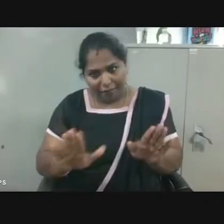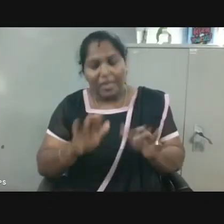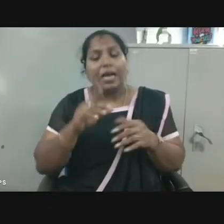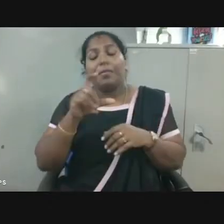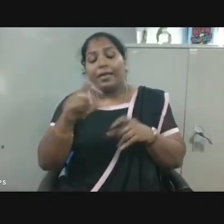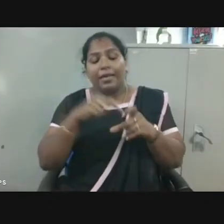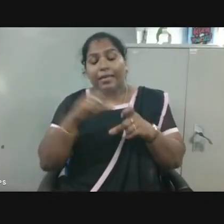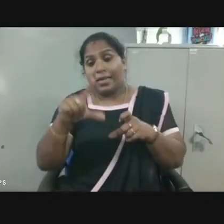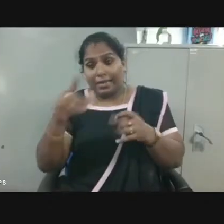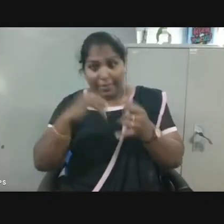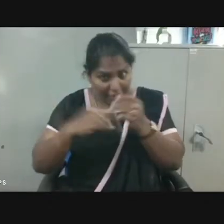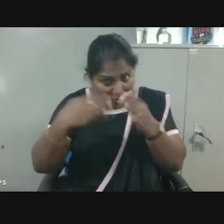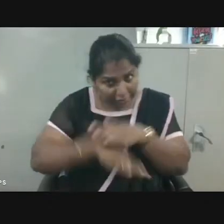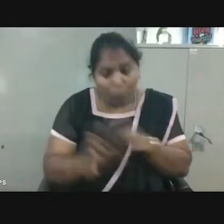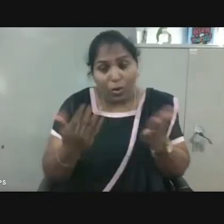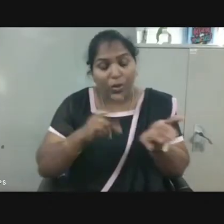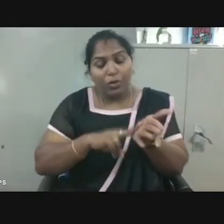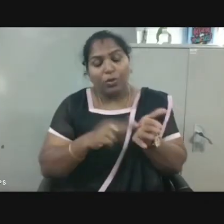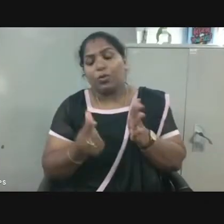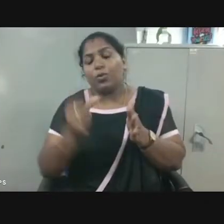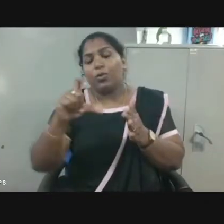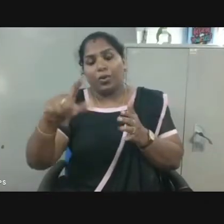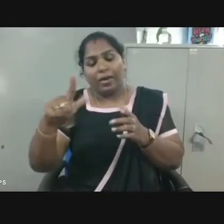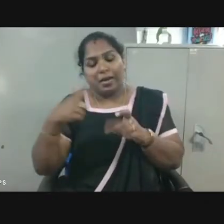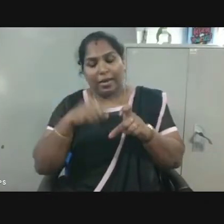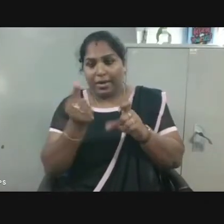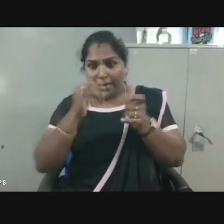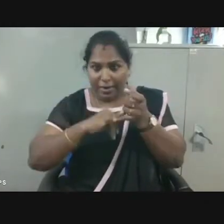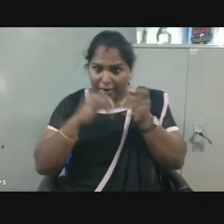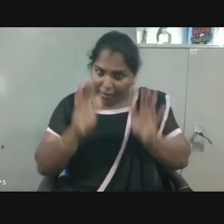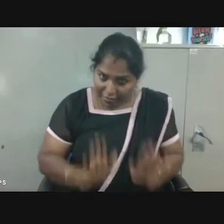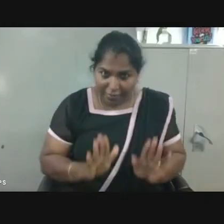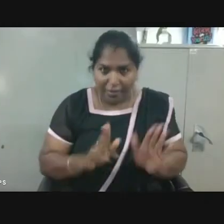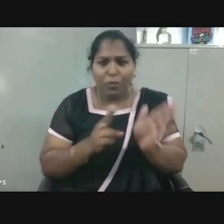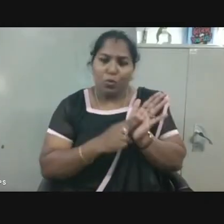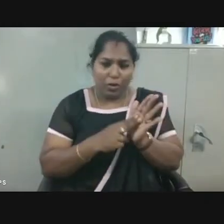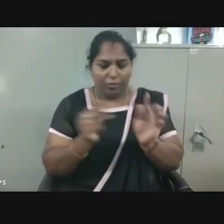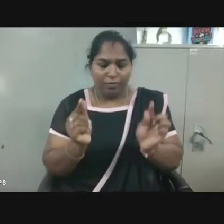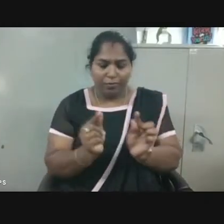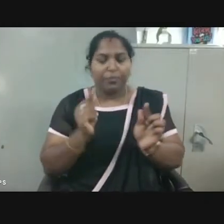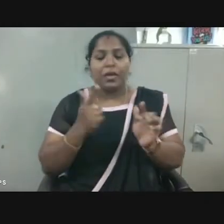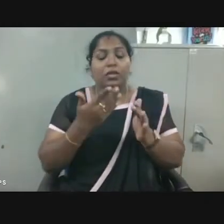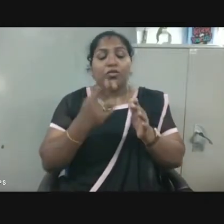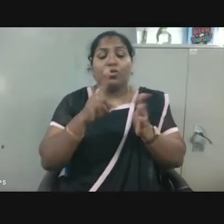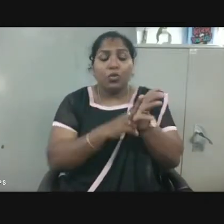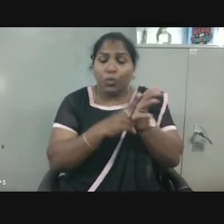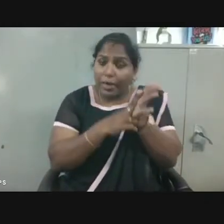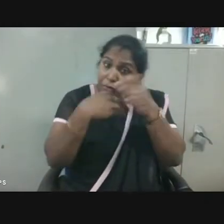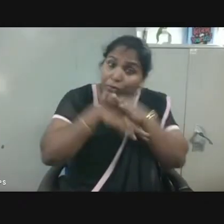കോശത്തിനകത്തും ഓരോ ന്യൂക്ലിയസ് ഉണ്ട്. ആ ഓരോ ന്യൂക്ലിയസിനകത്തും നമ്മുടെ ജീനുകൾ എന്ന് പറഞ്ഞാൽ